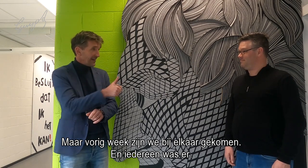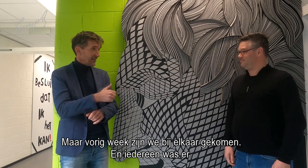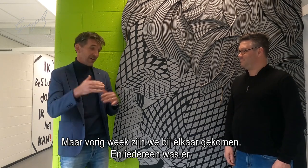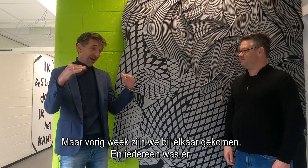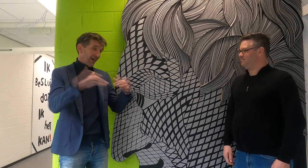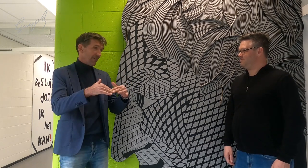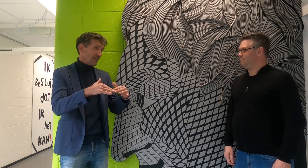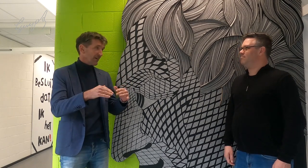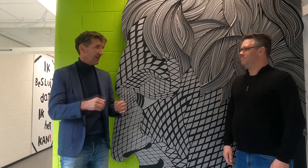er.